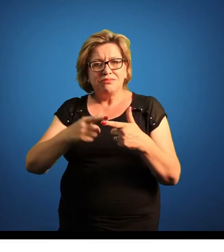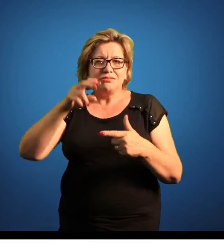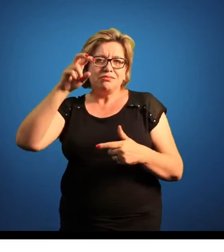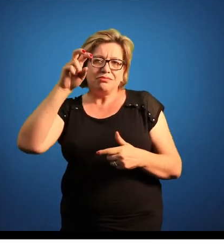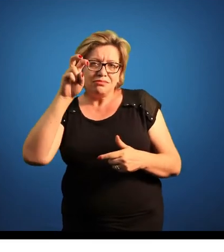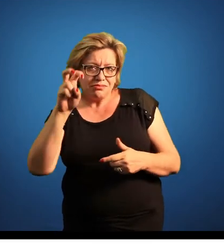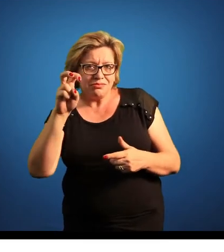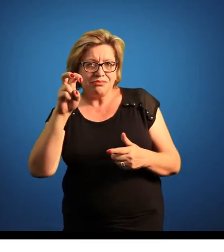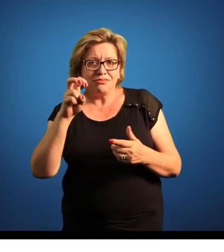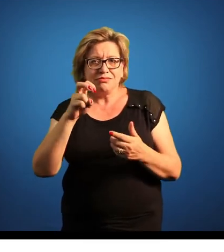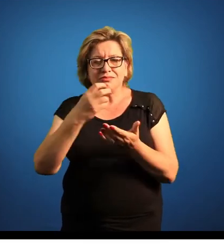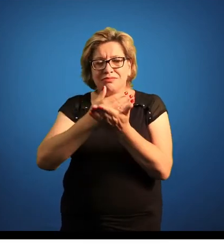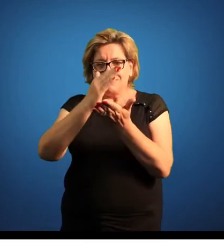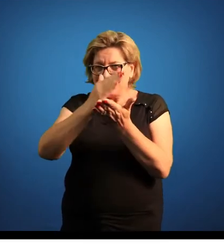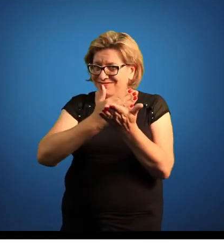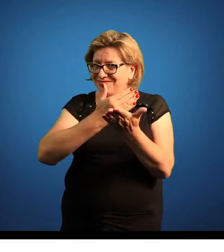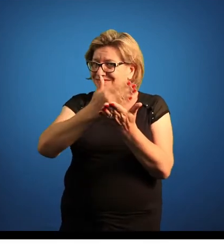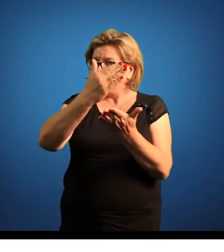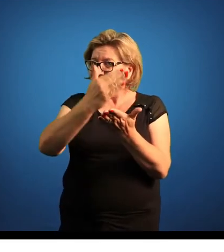pelos 5.